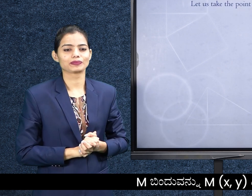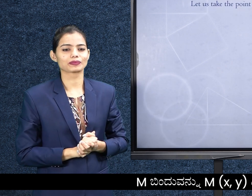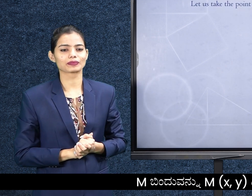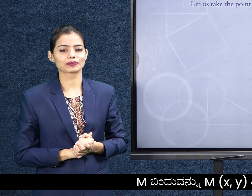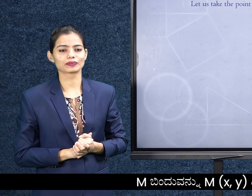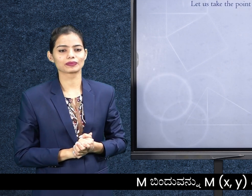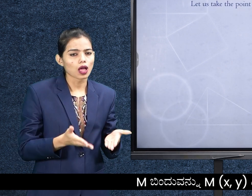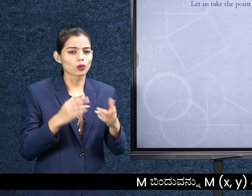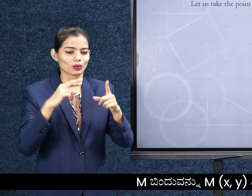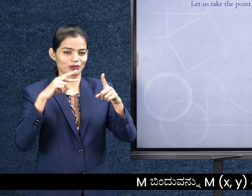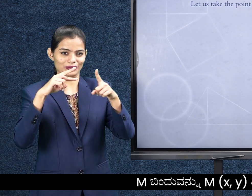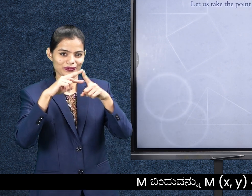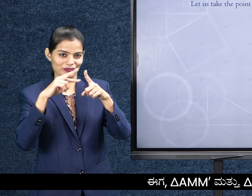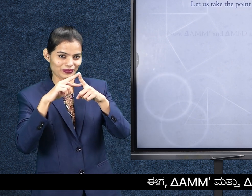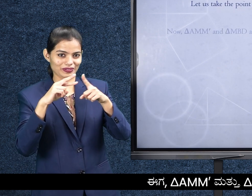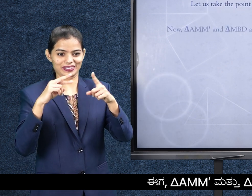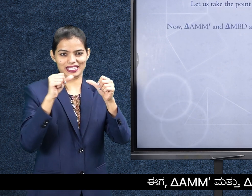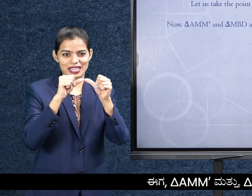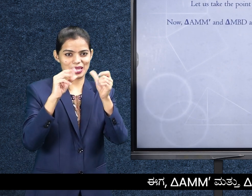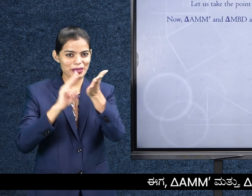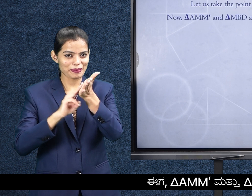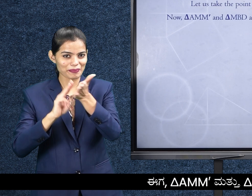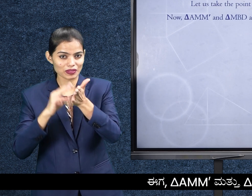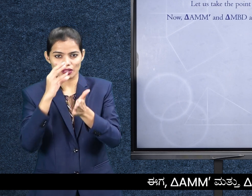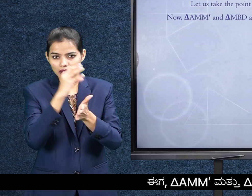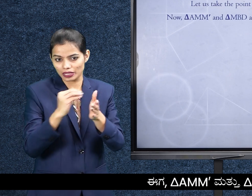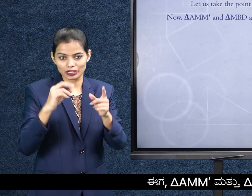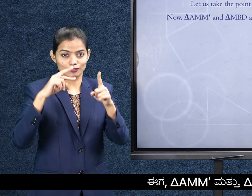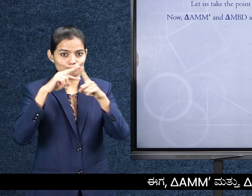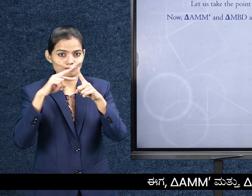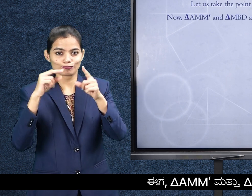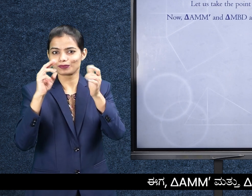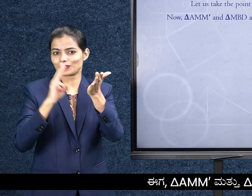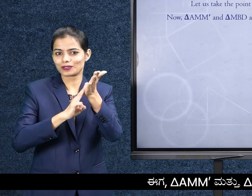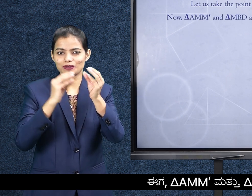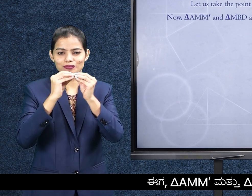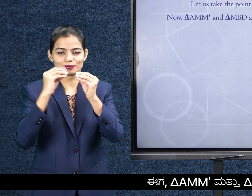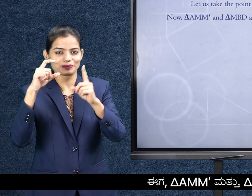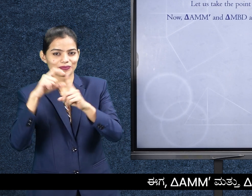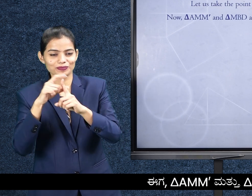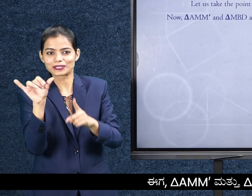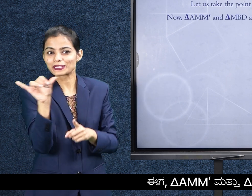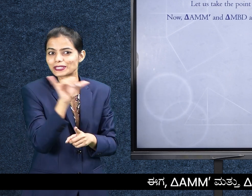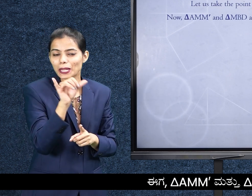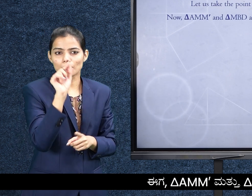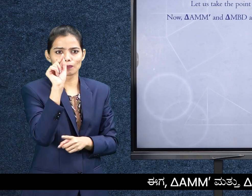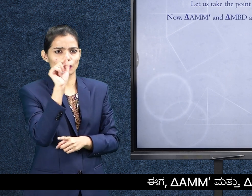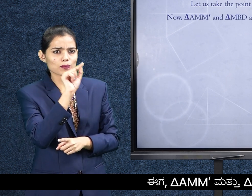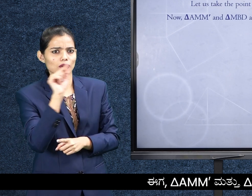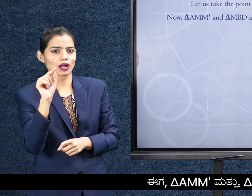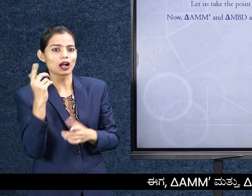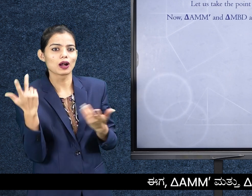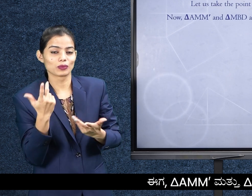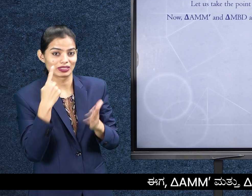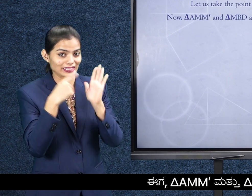ಎಂದು ತೆಗೆದುಕೊಳ್ಳೋಣ. ಈಗ ತ್ರಿಕೋನ AMM ಮತ್ತು ತ್ರಿಕೋನ AMD